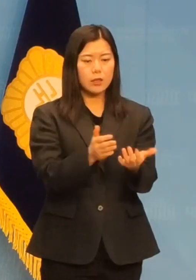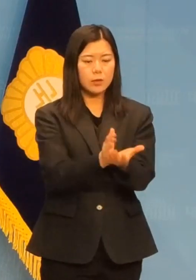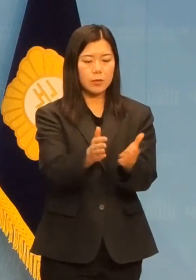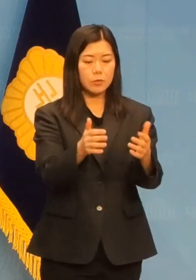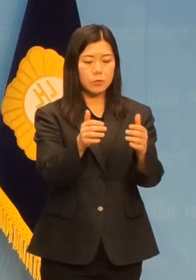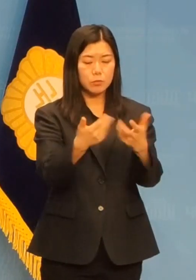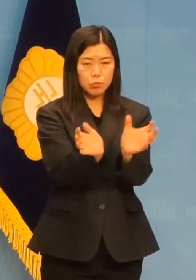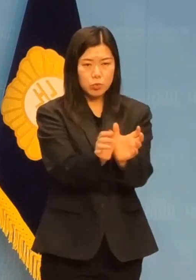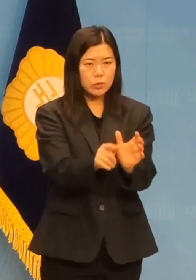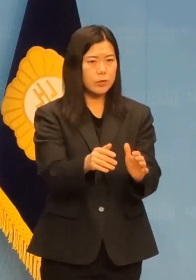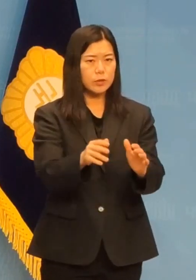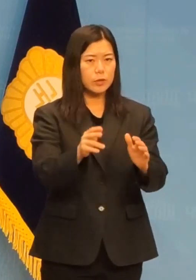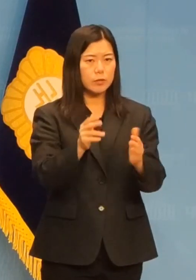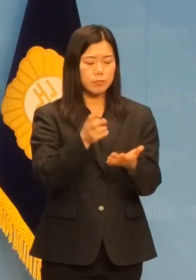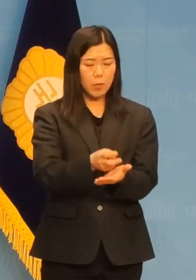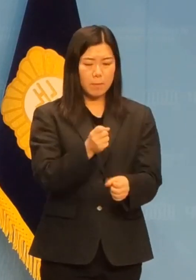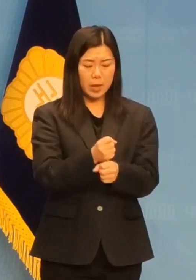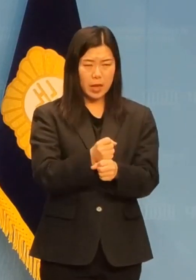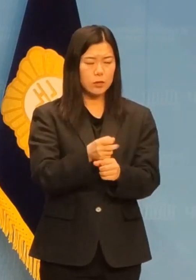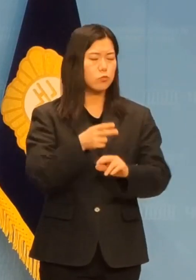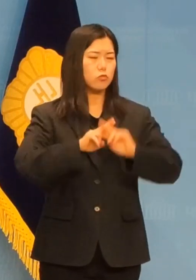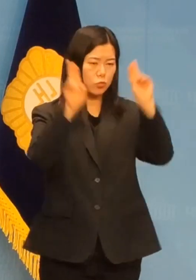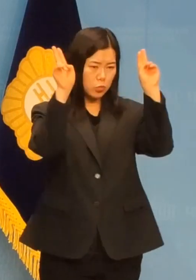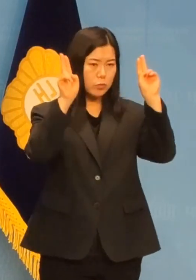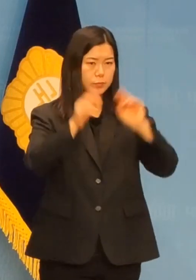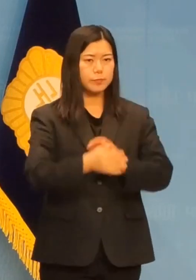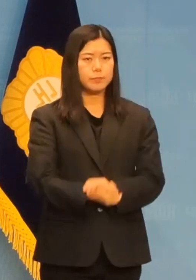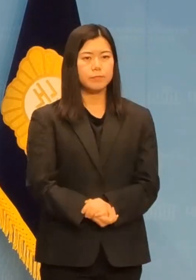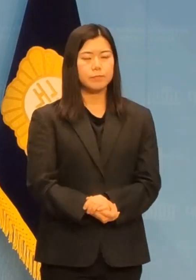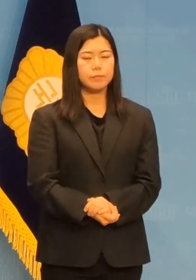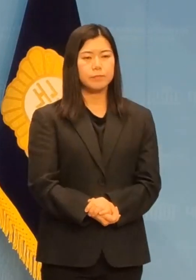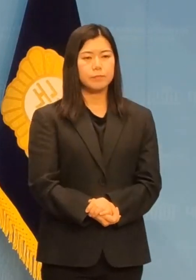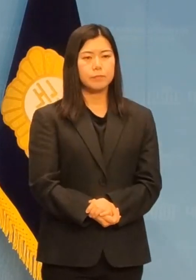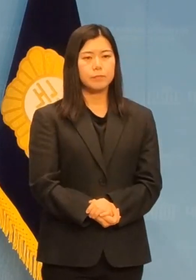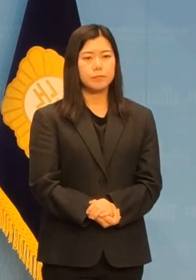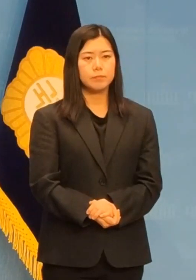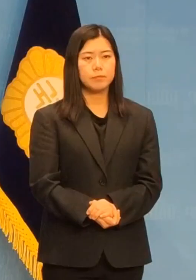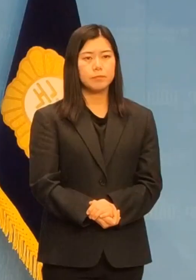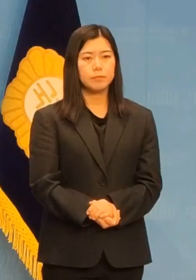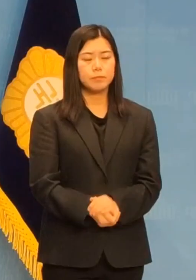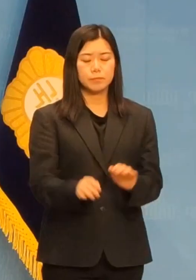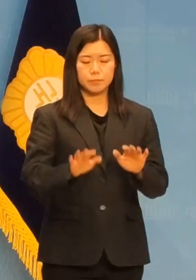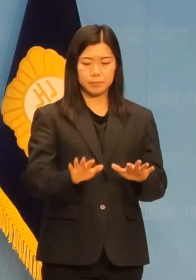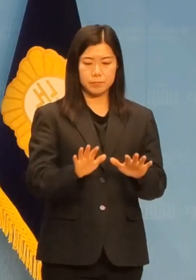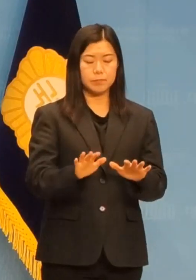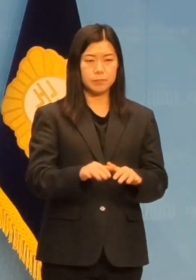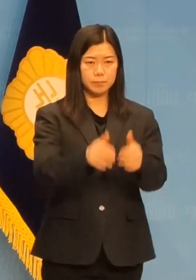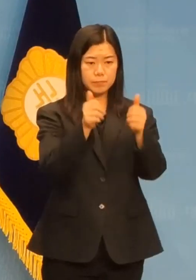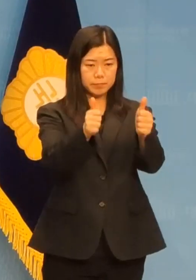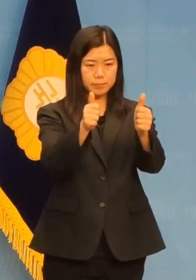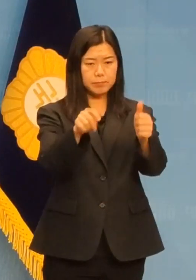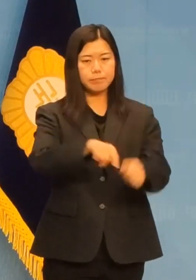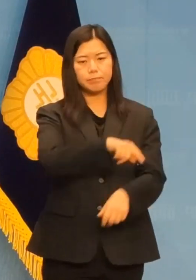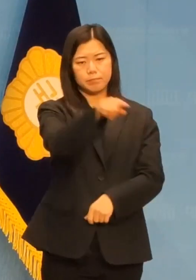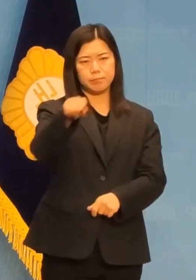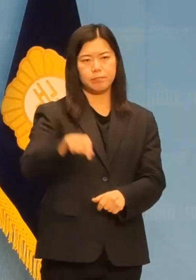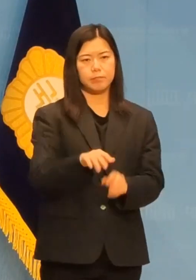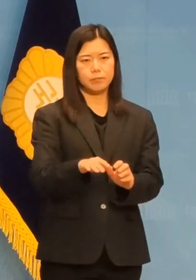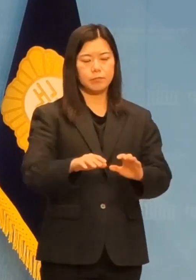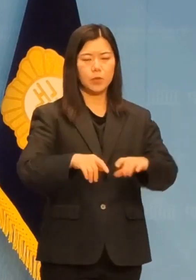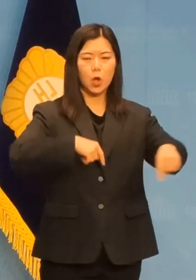철회하고 사법부의 독립적 판단을 존중해야 합니다. 이제 사법의 영역에서